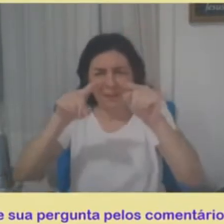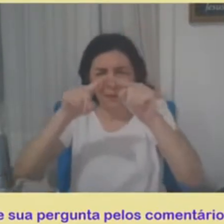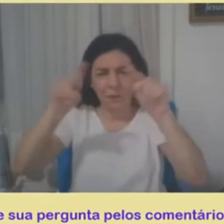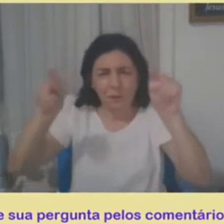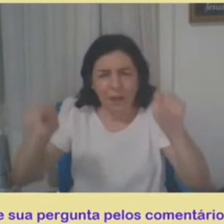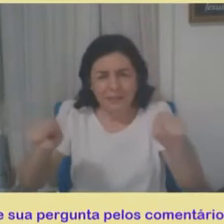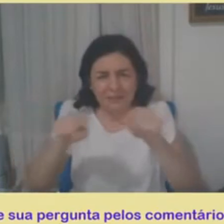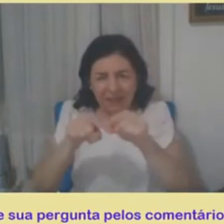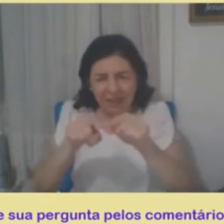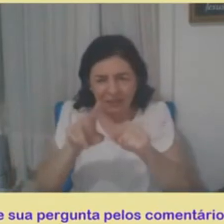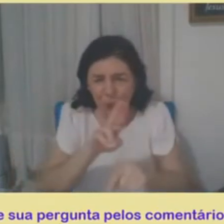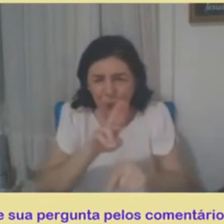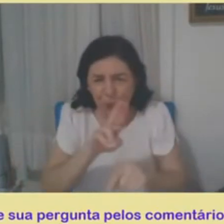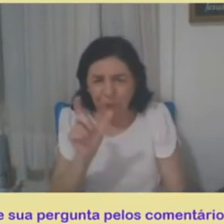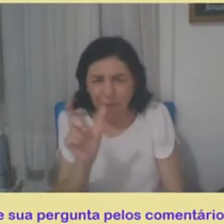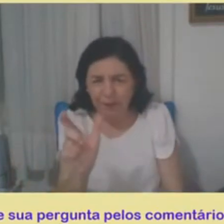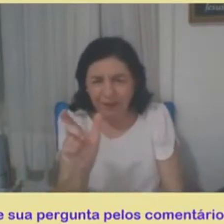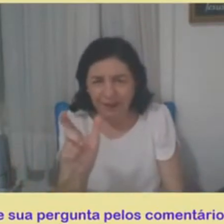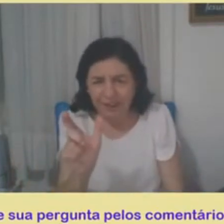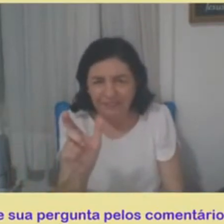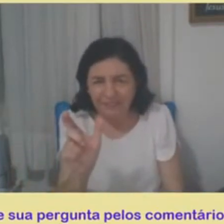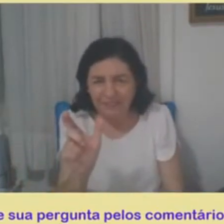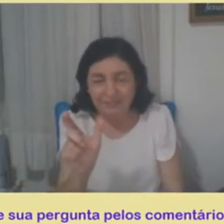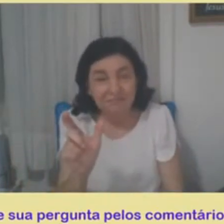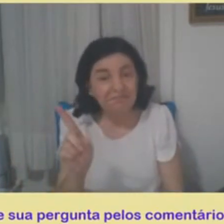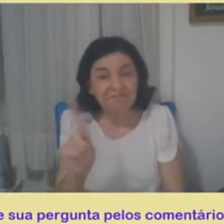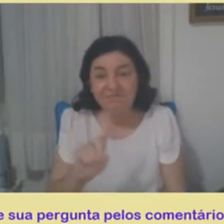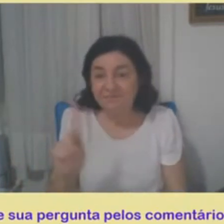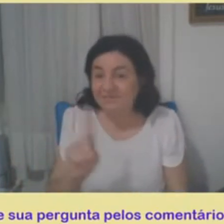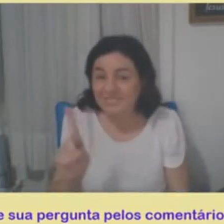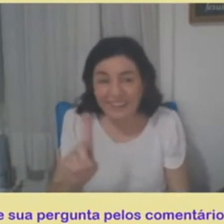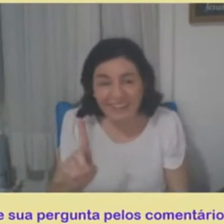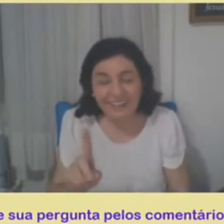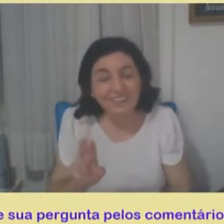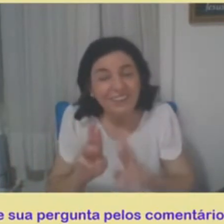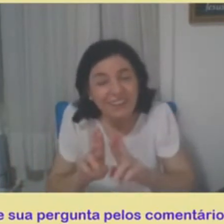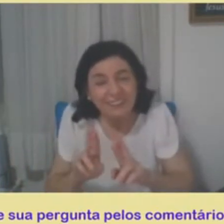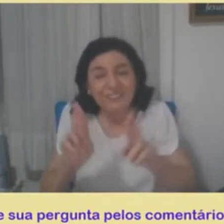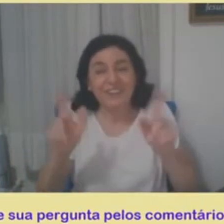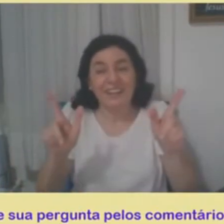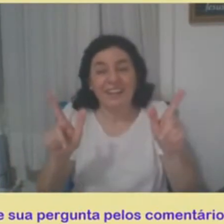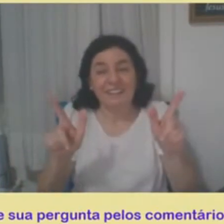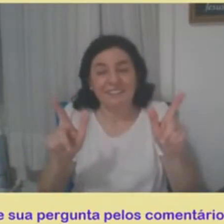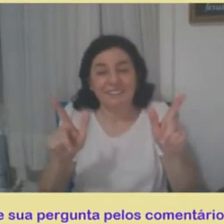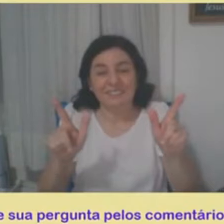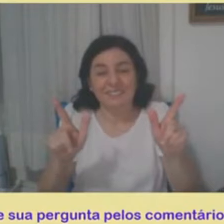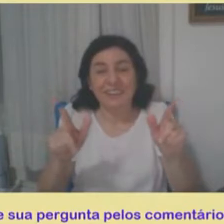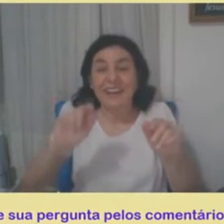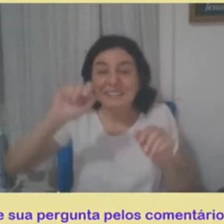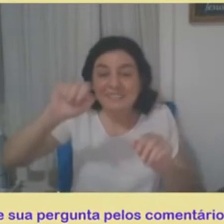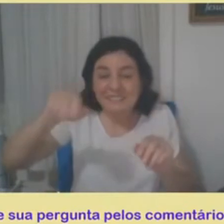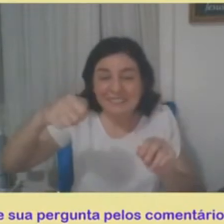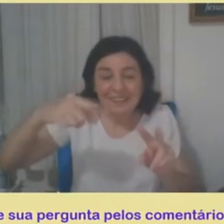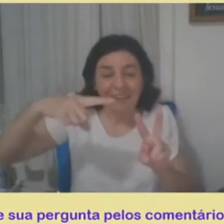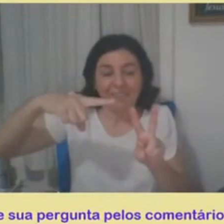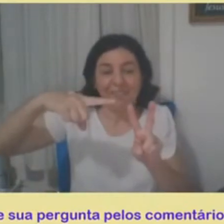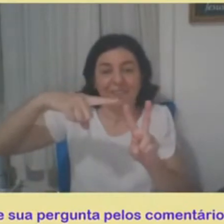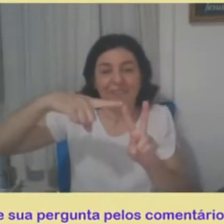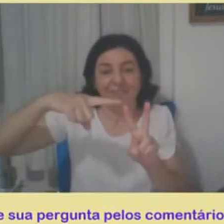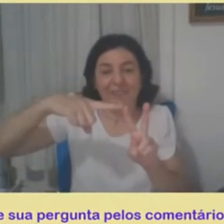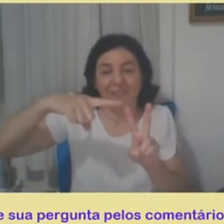Fico pensando, é assim o sinal? Raiz quadrada? O nome? Fazer palavra sinal? Não,